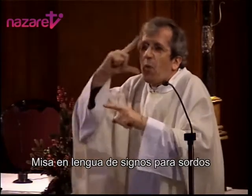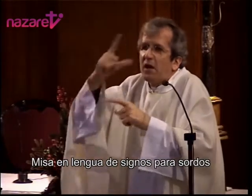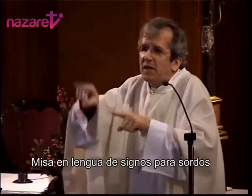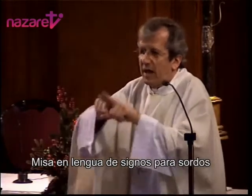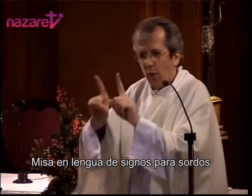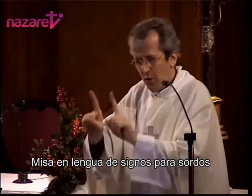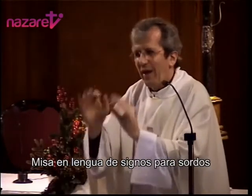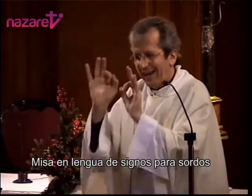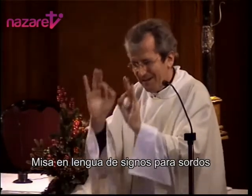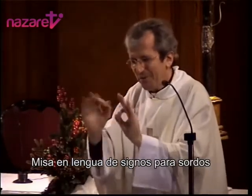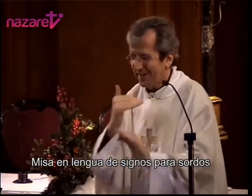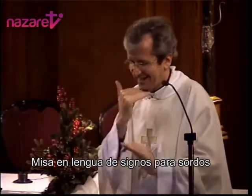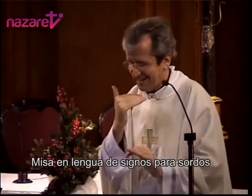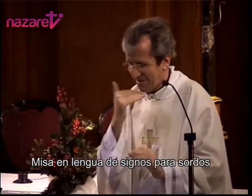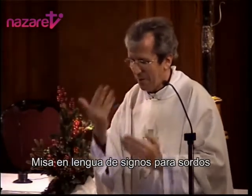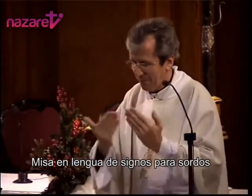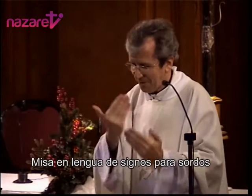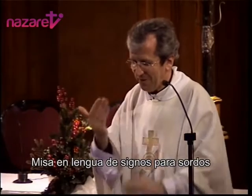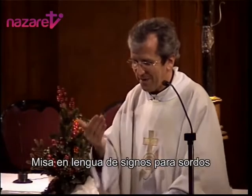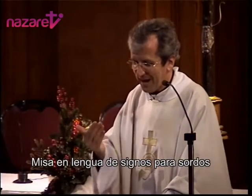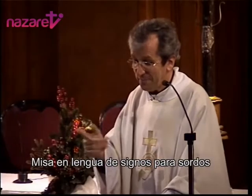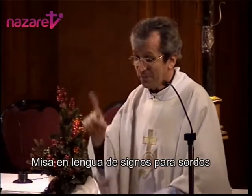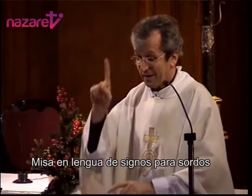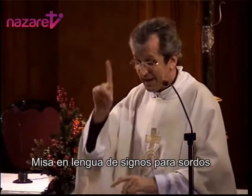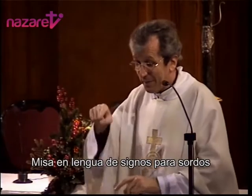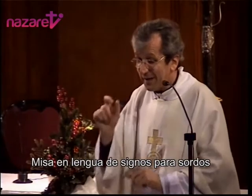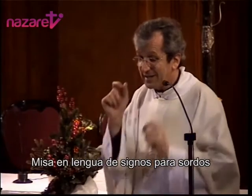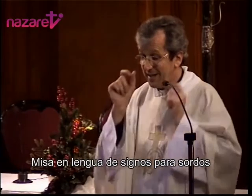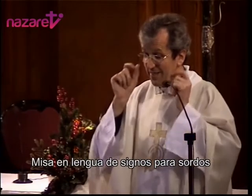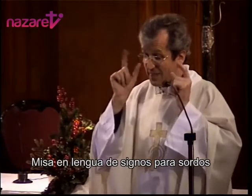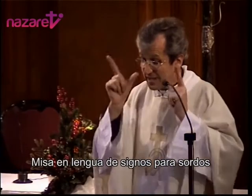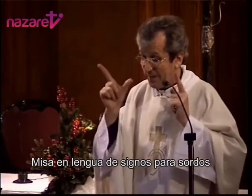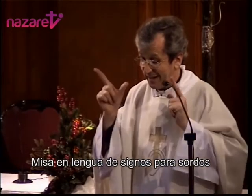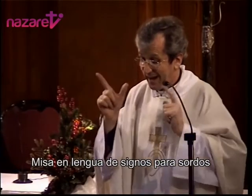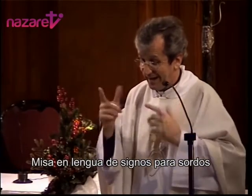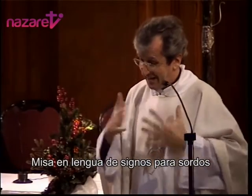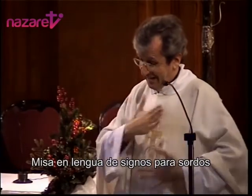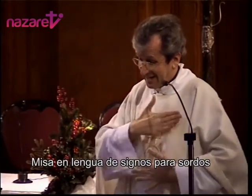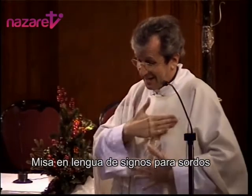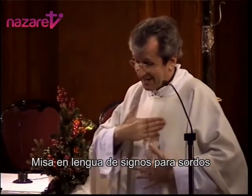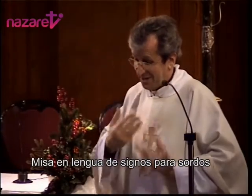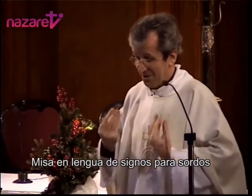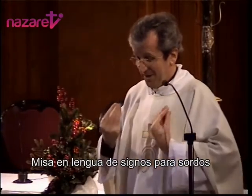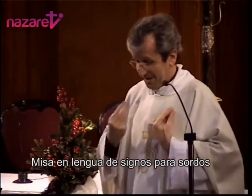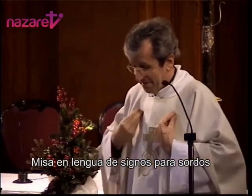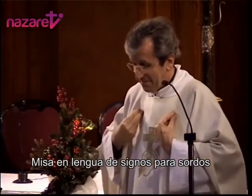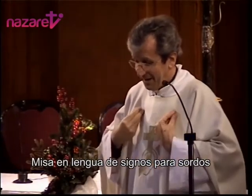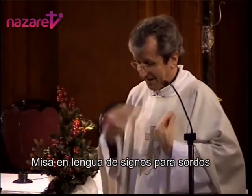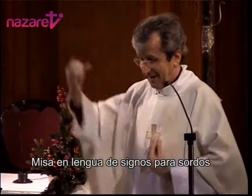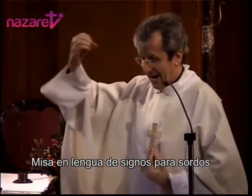el día, da igual. No, es importante saberlo, poderlo celebrar y también así despertar ese deseo de vivir la